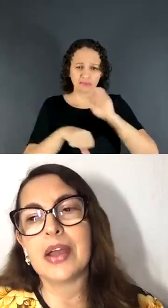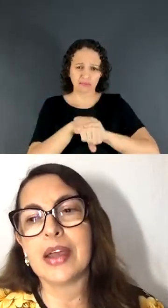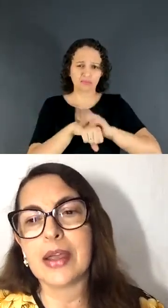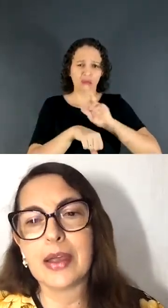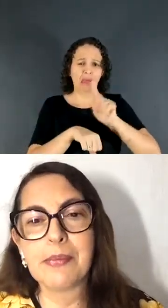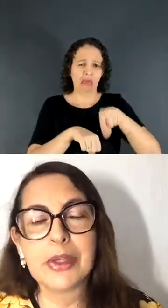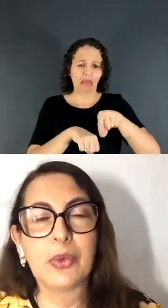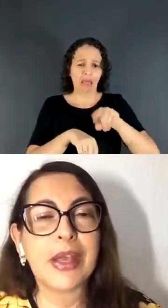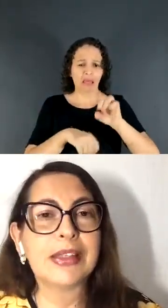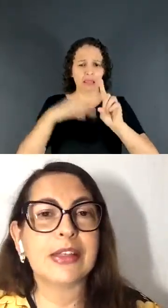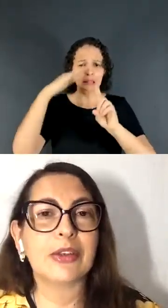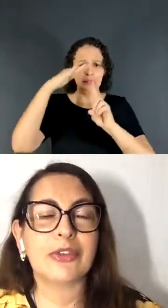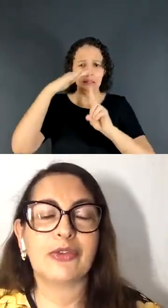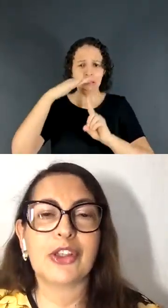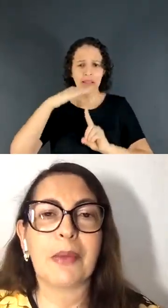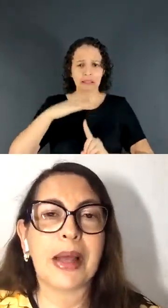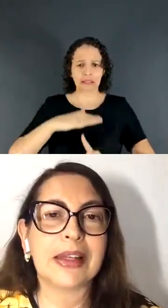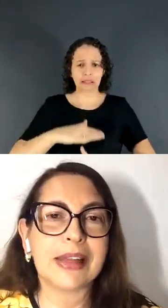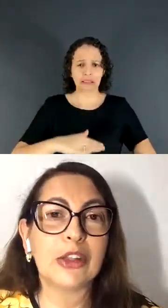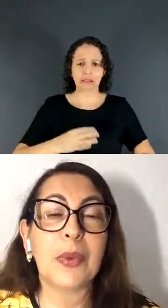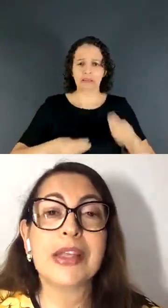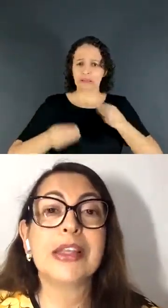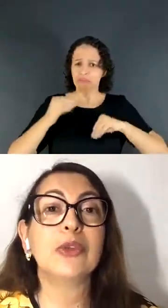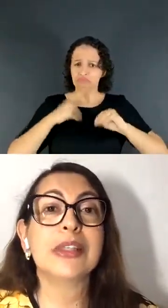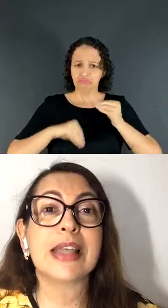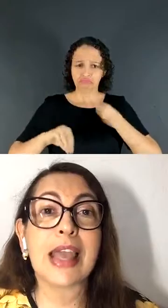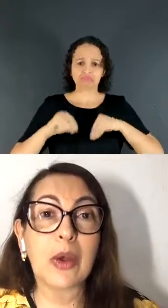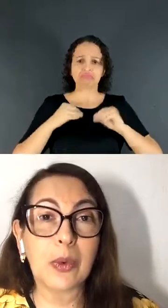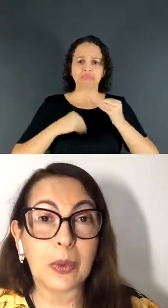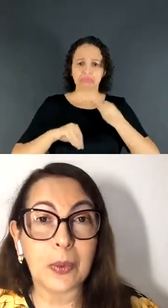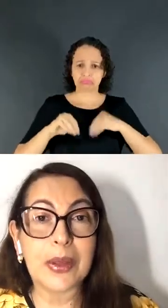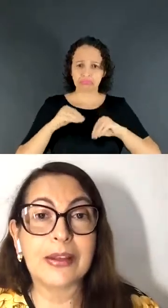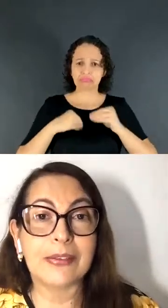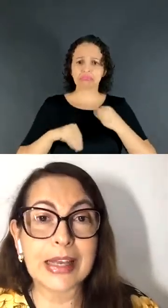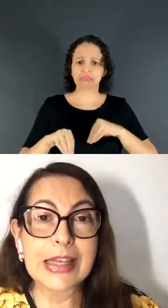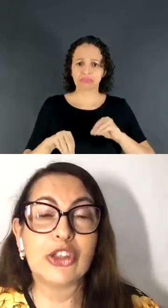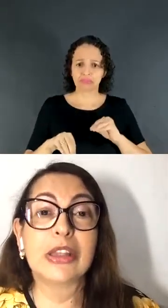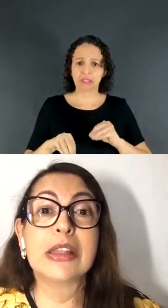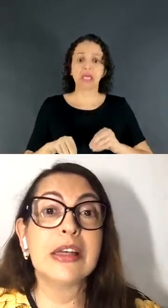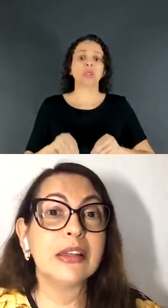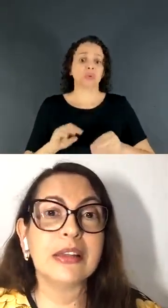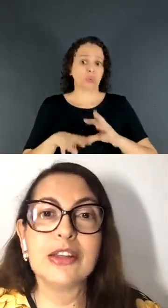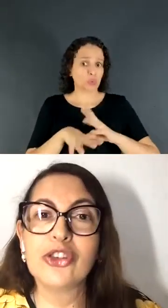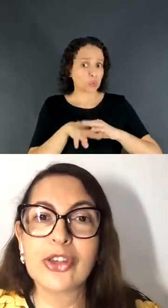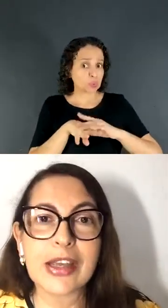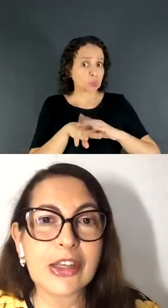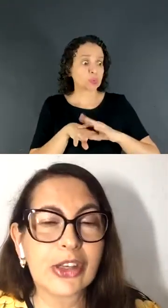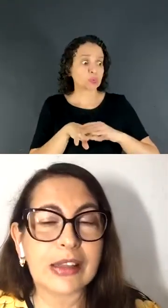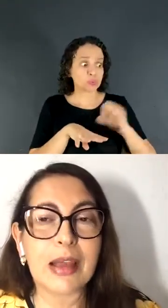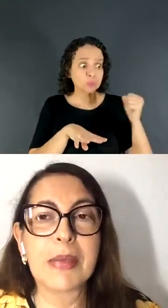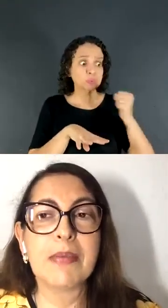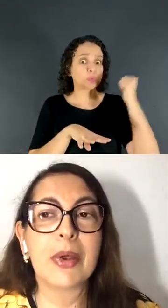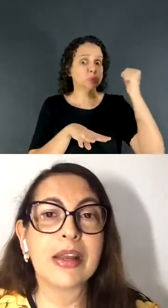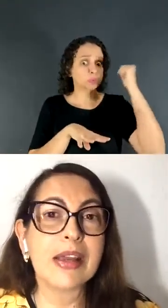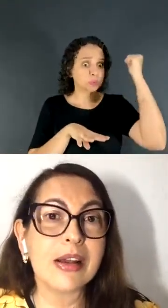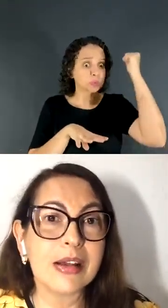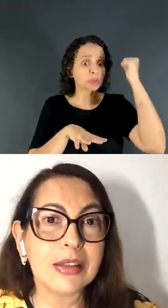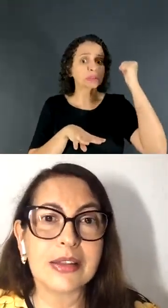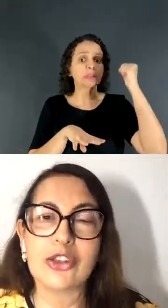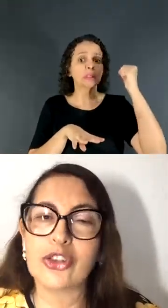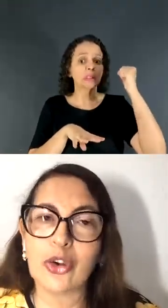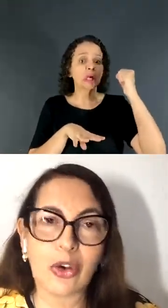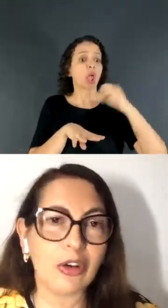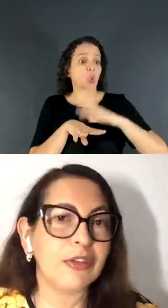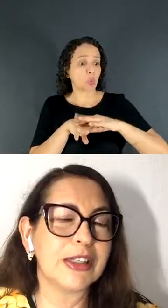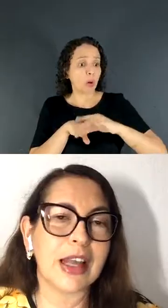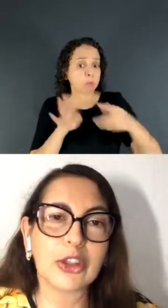depressão é uma doença que foi chamada até doença do século, né? De tanta gente, até mesmo